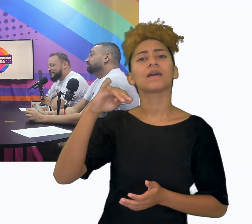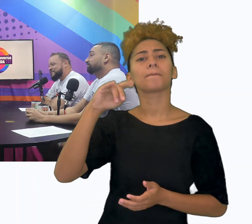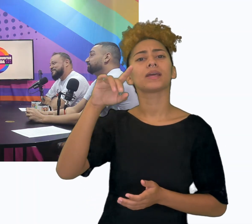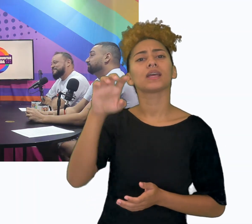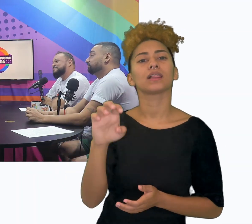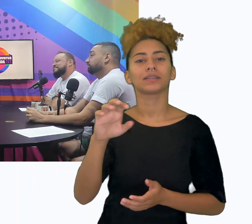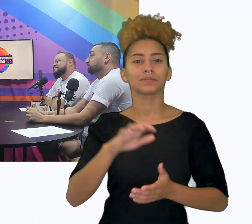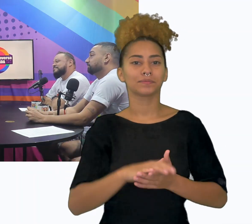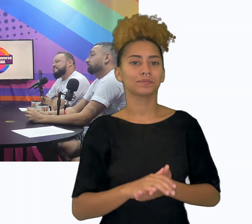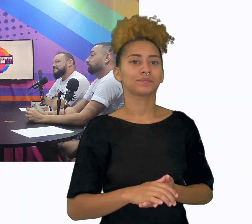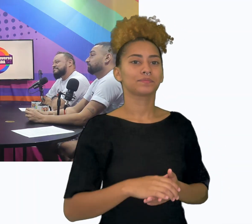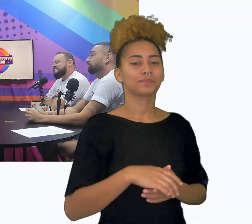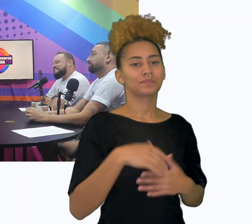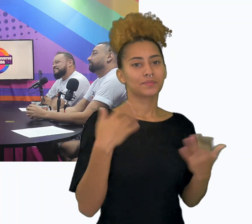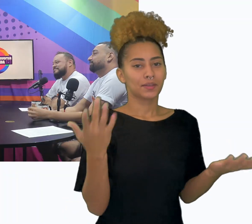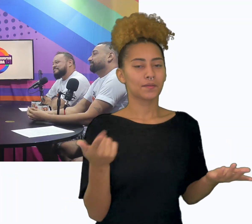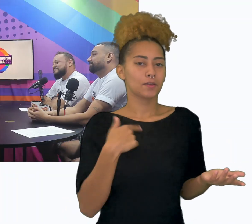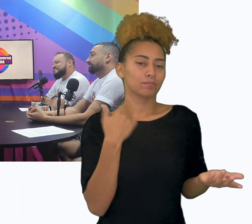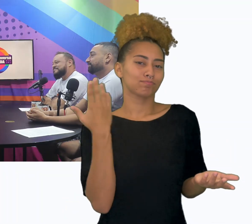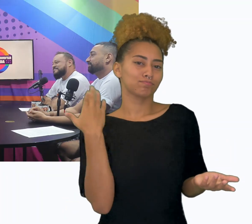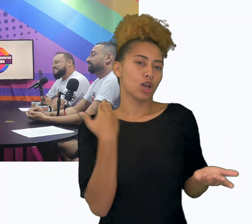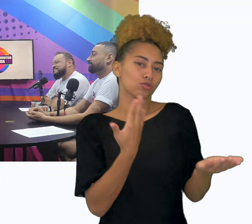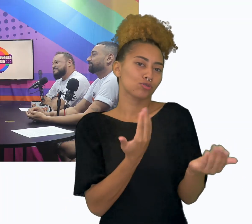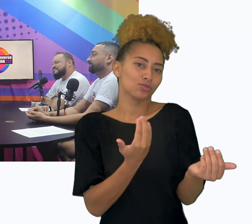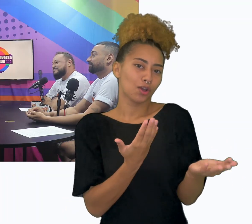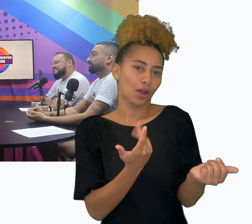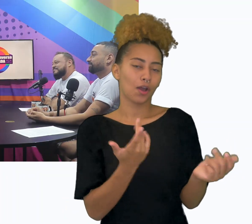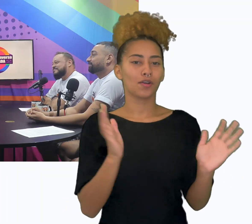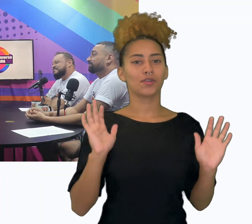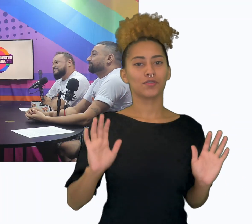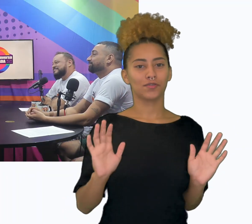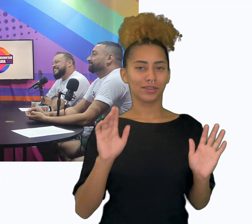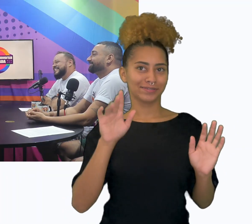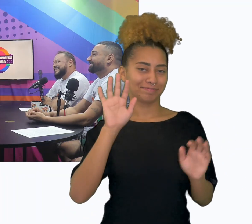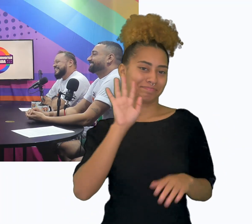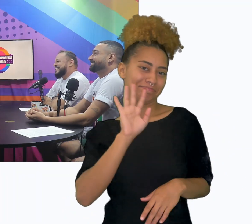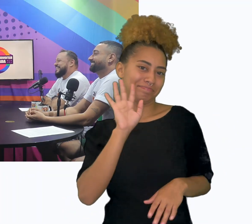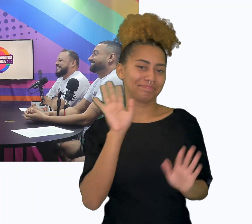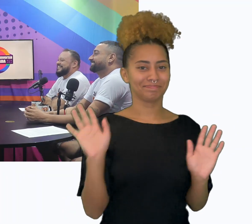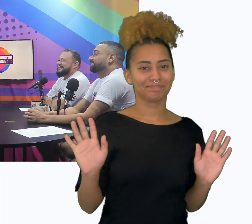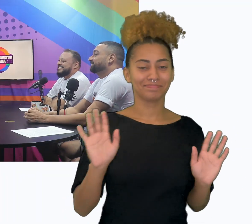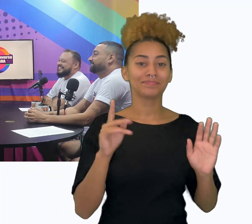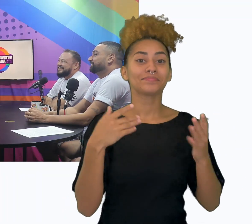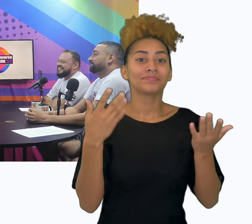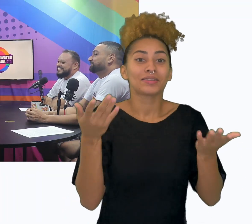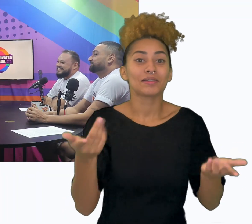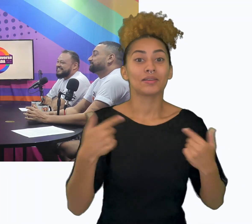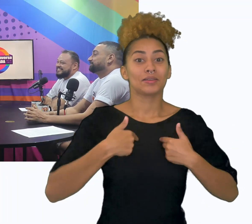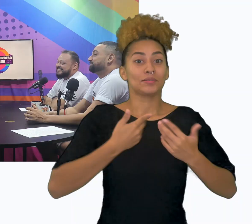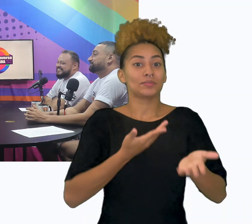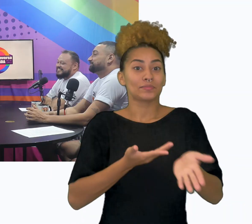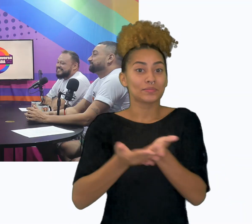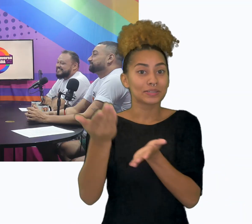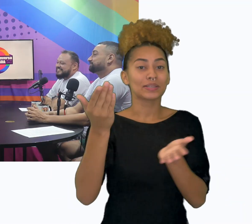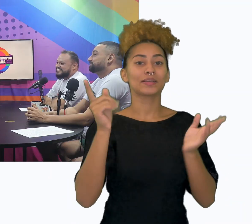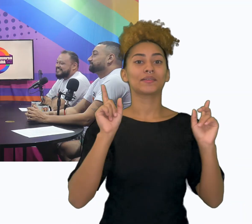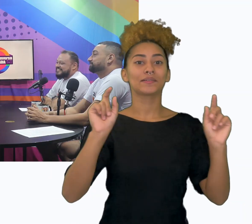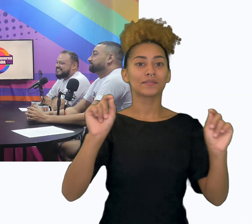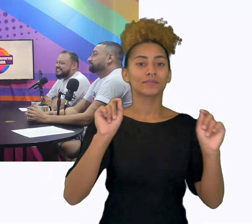Conta pra gente. Eu manifestinha, né? Comecei quando mamãe, a louca. Eu